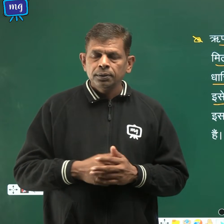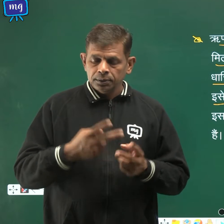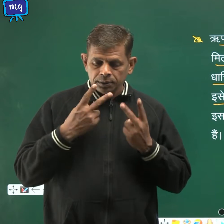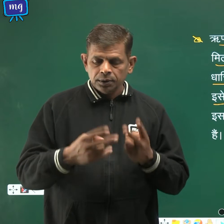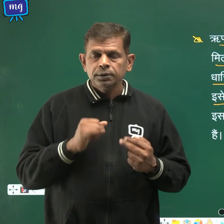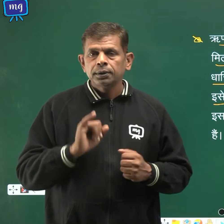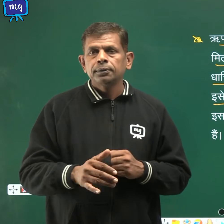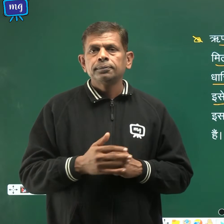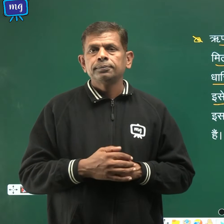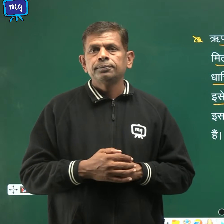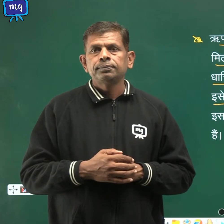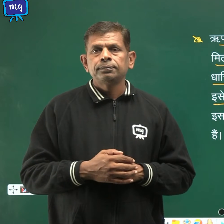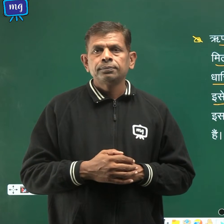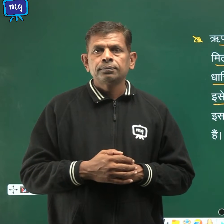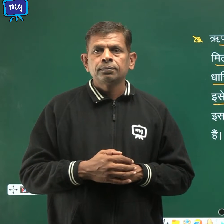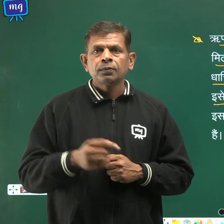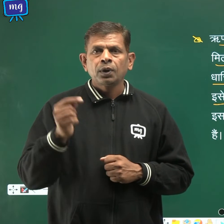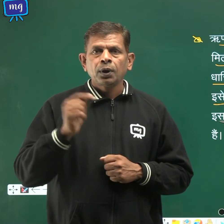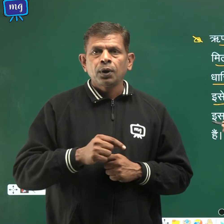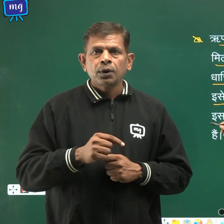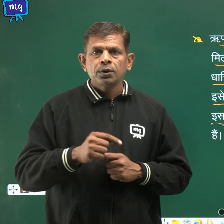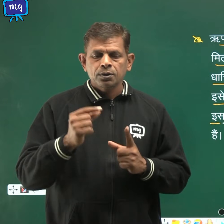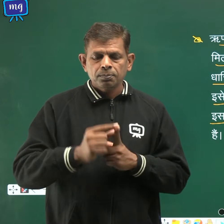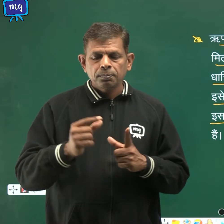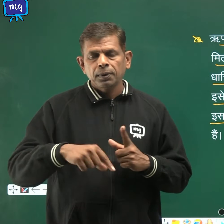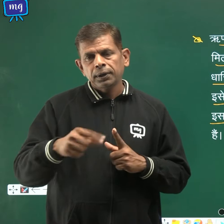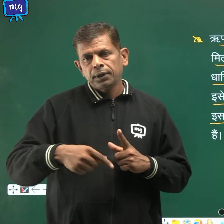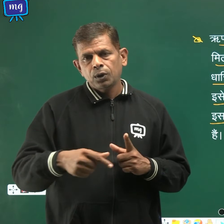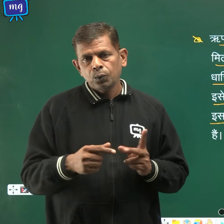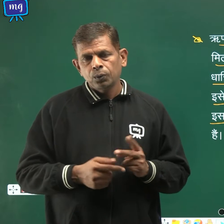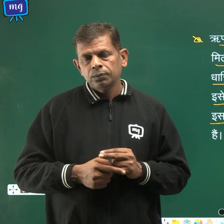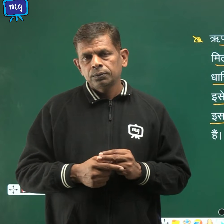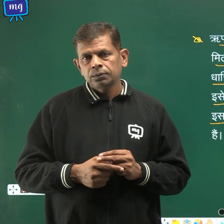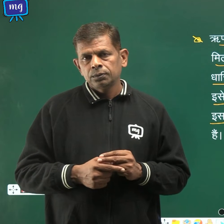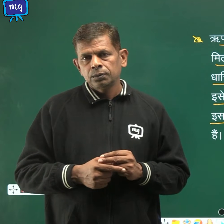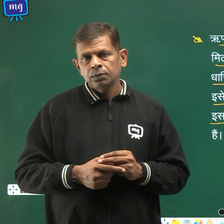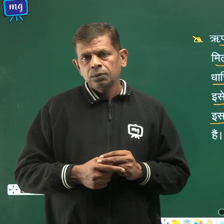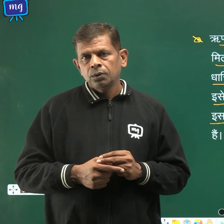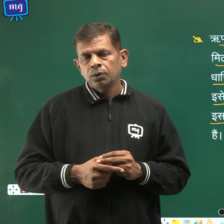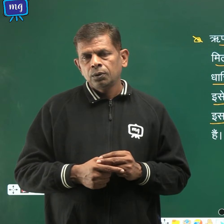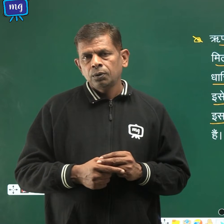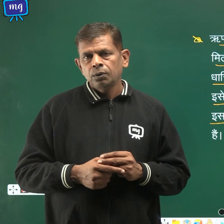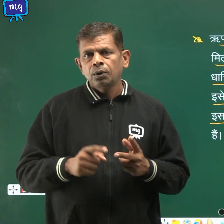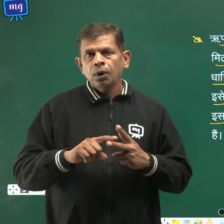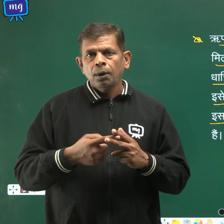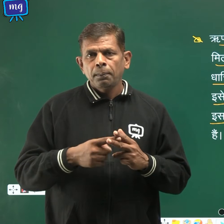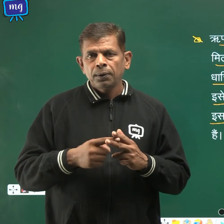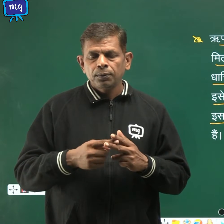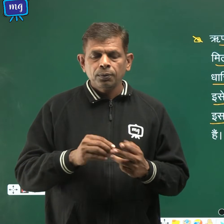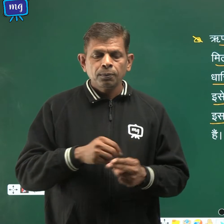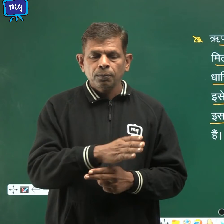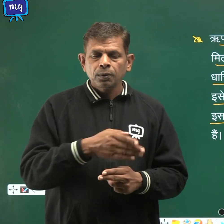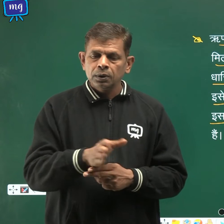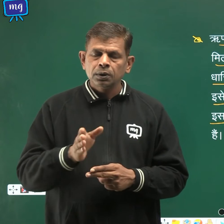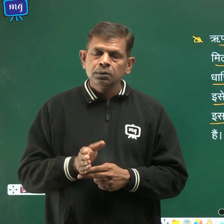देखते हैं। इस प्रक्रिया को विद्युत विसर्जन